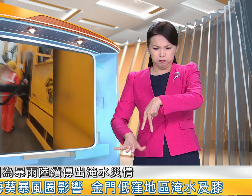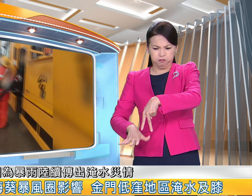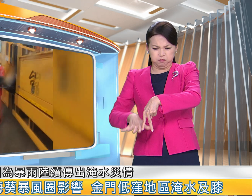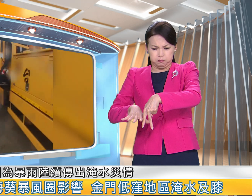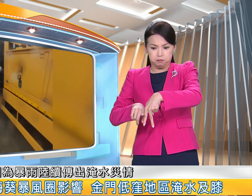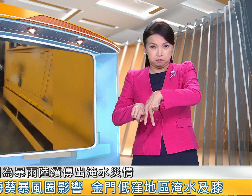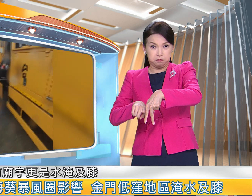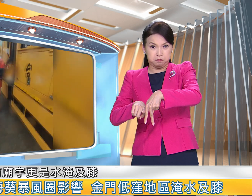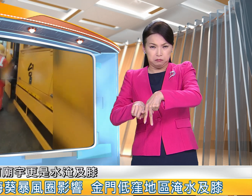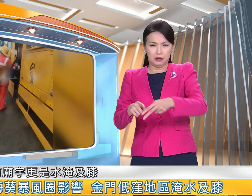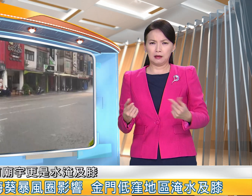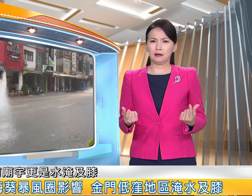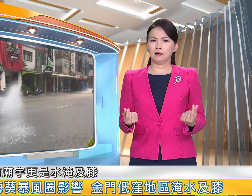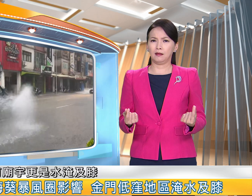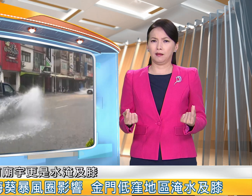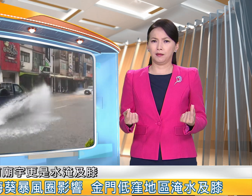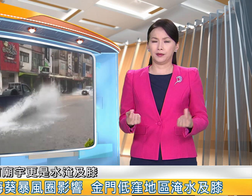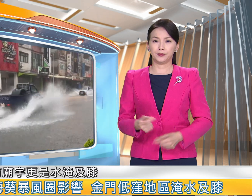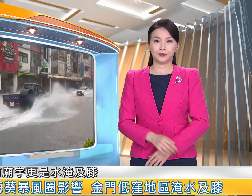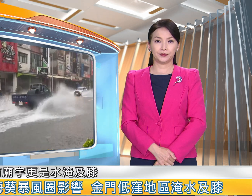庙宇更是水深及膝。